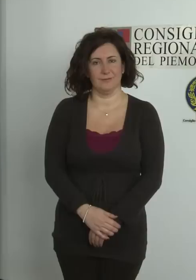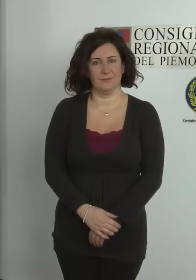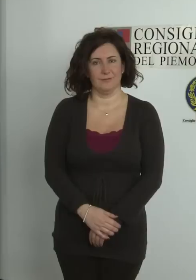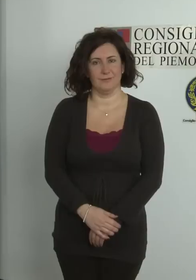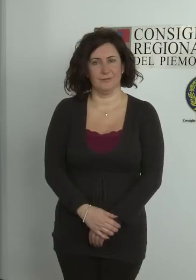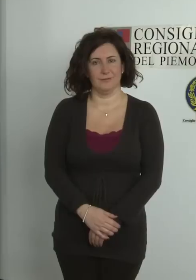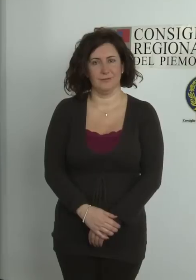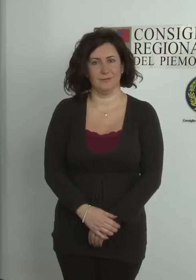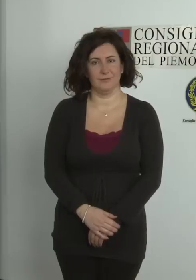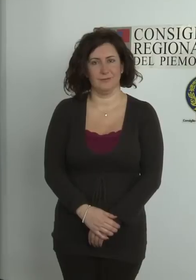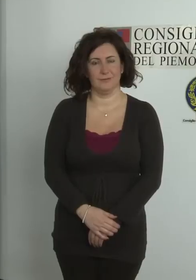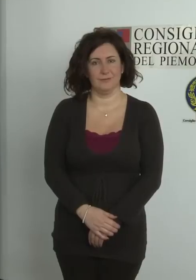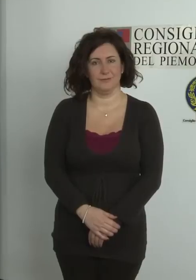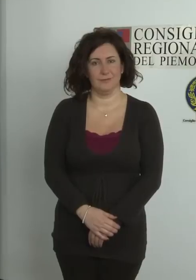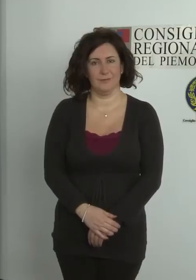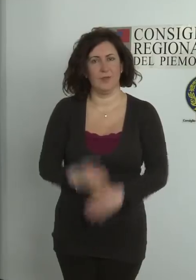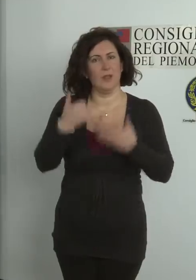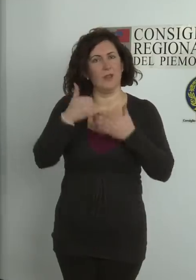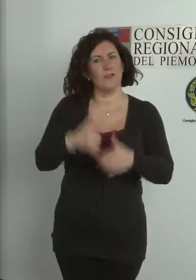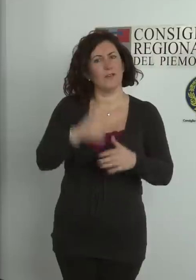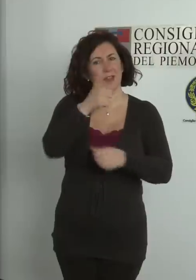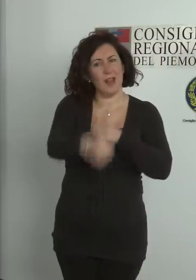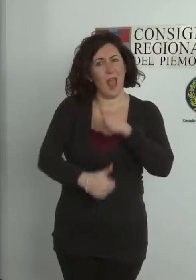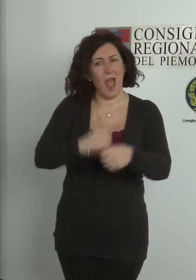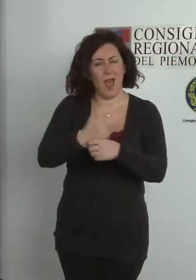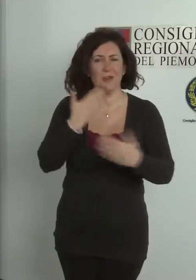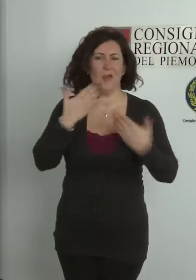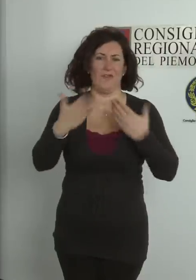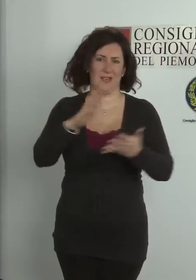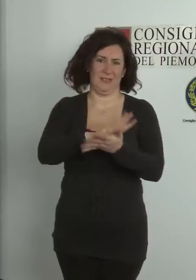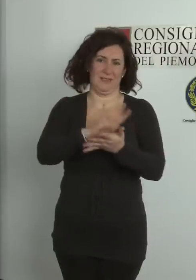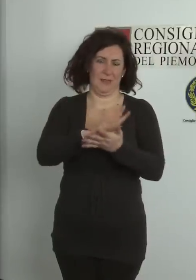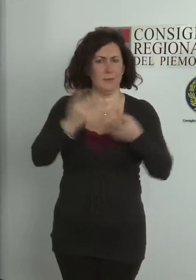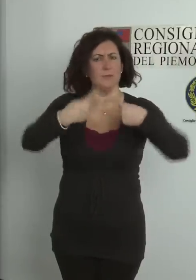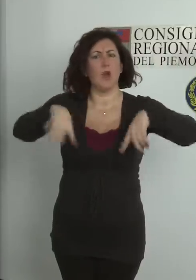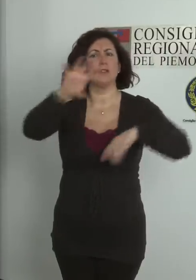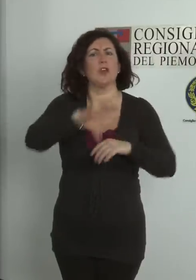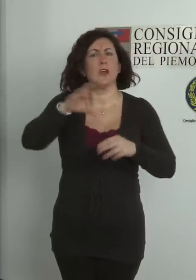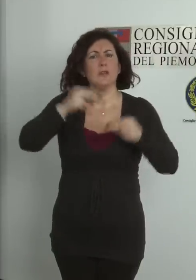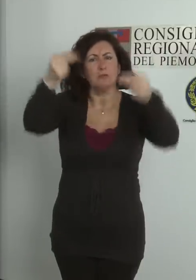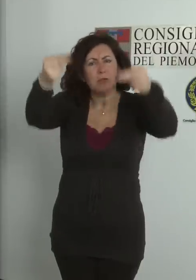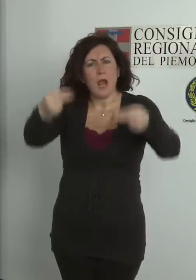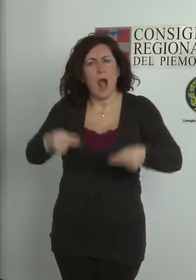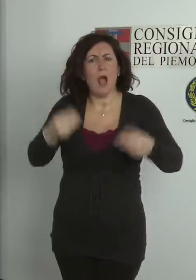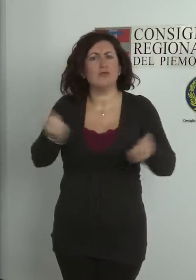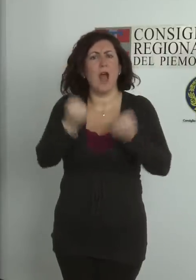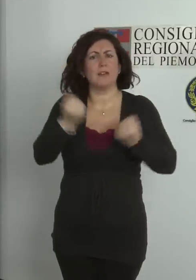conferenza stampa di fine anno un bilancio sull'attività del consiglio regionale che nel 2012 approvato 13 leggi e